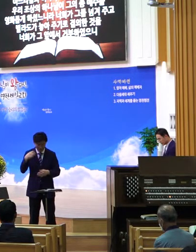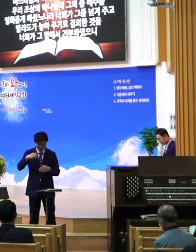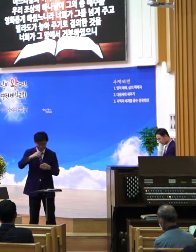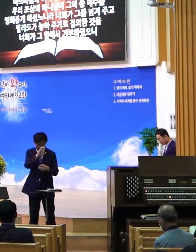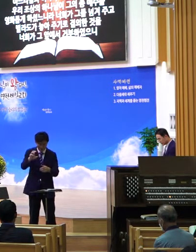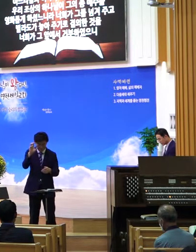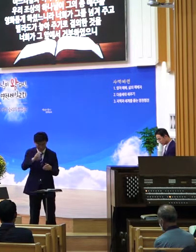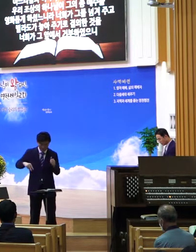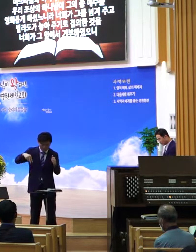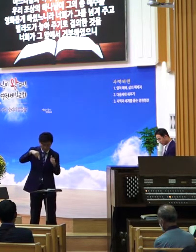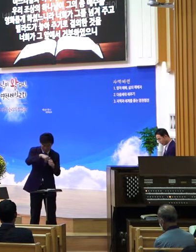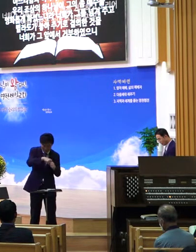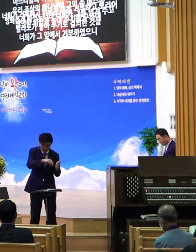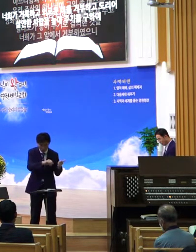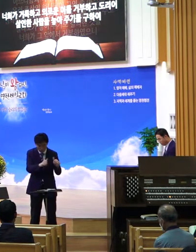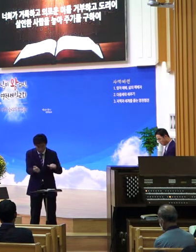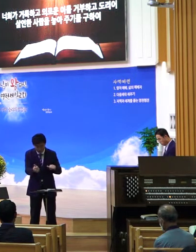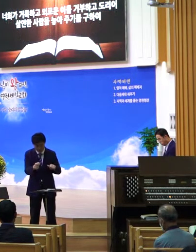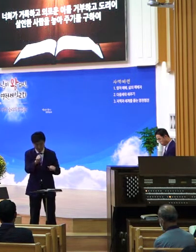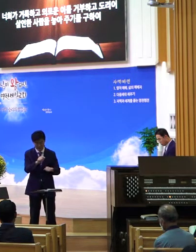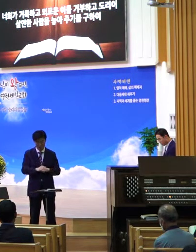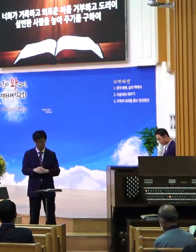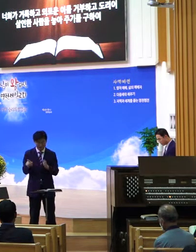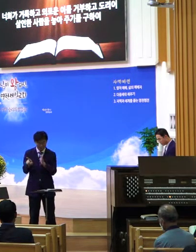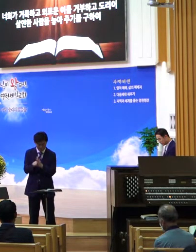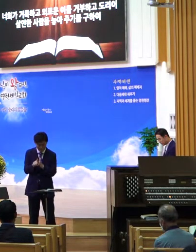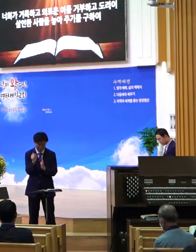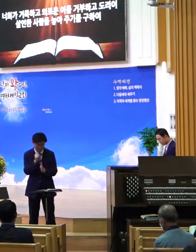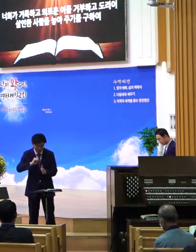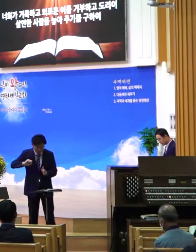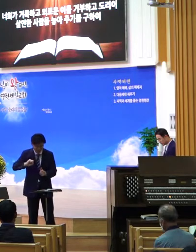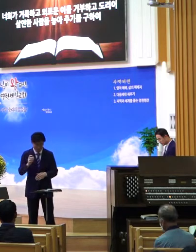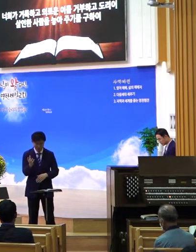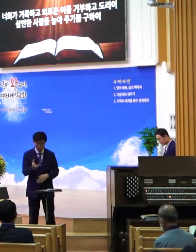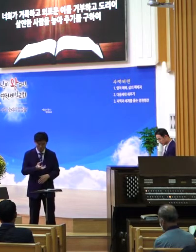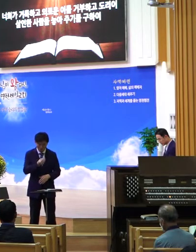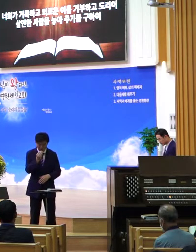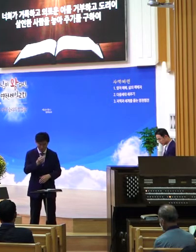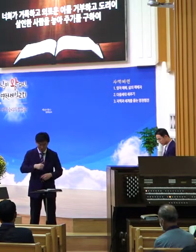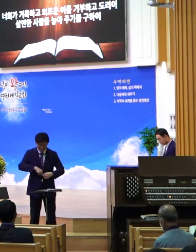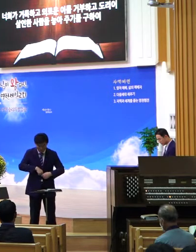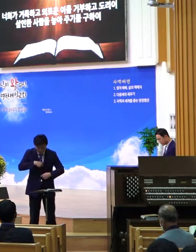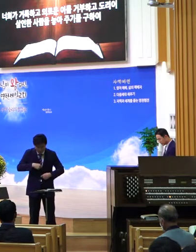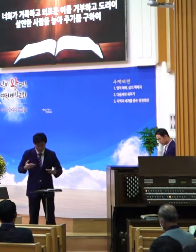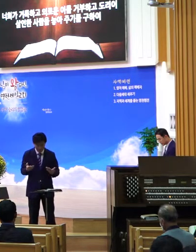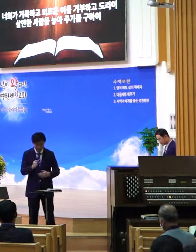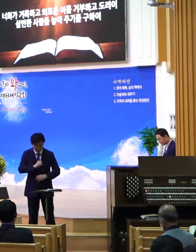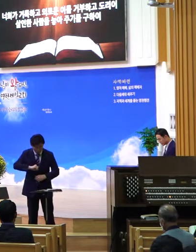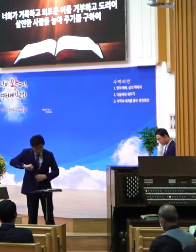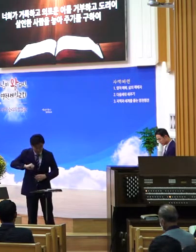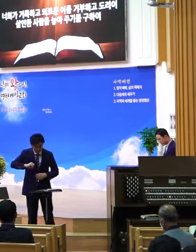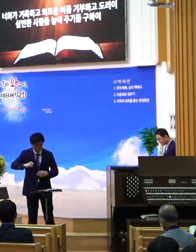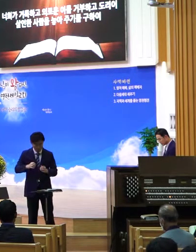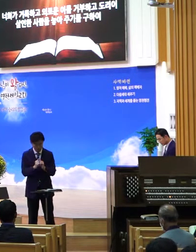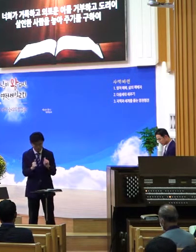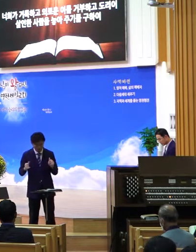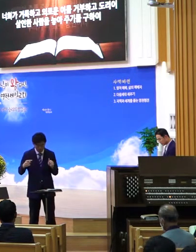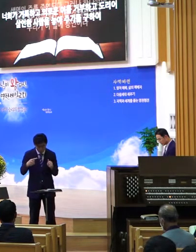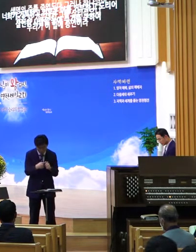너희가 그 앞에서 거부하였으니 너희가 거룩하고 의로운 일을 거부하고 도리어 살인한 사람을 놓아 주기를